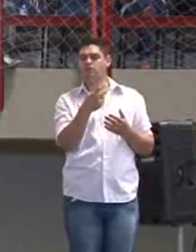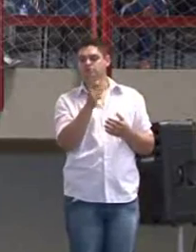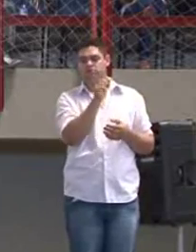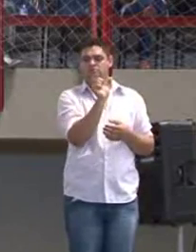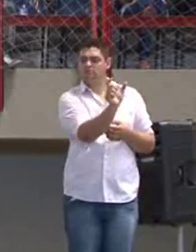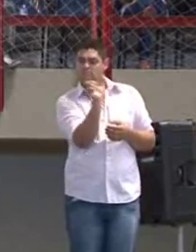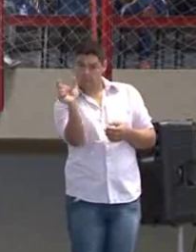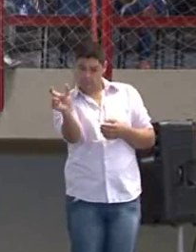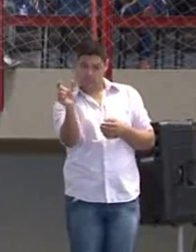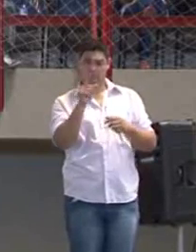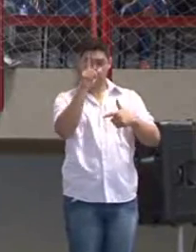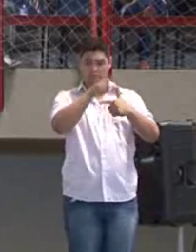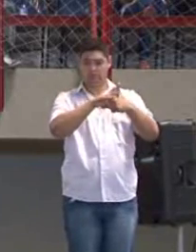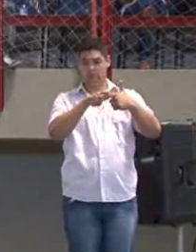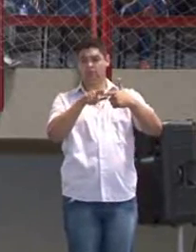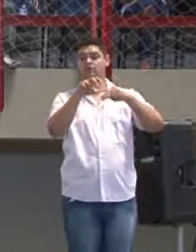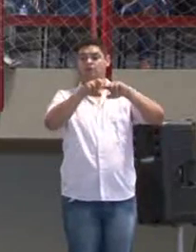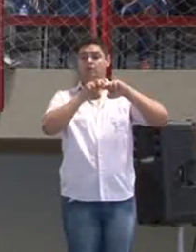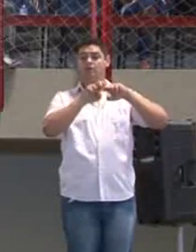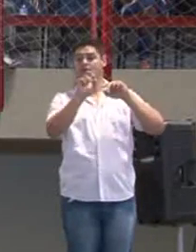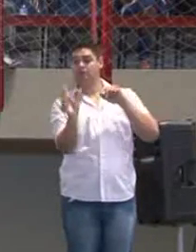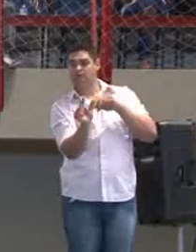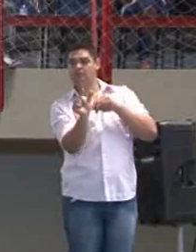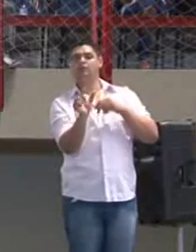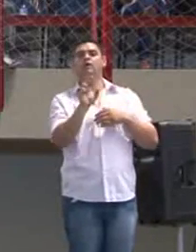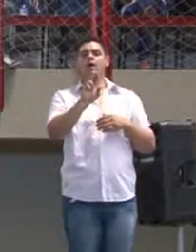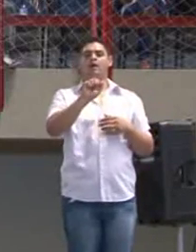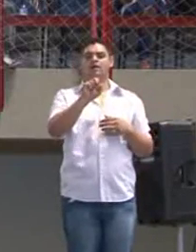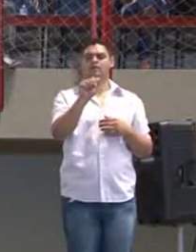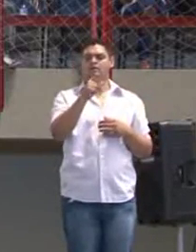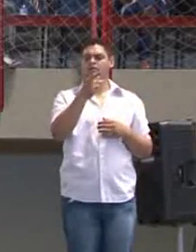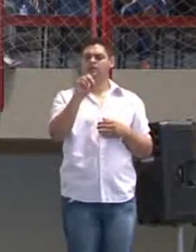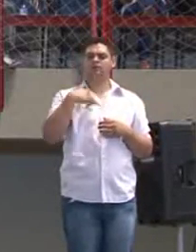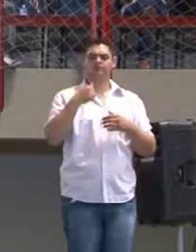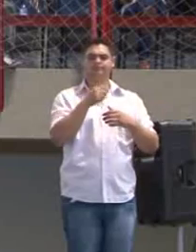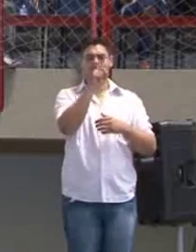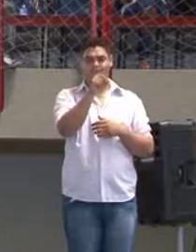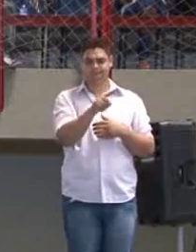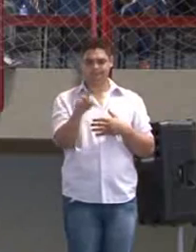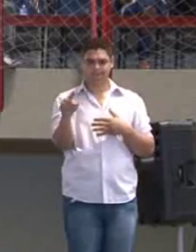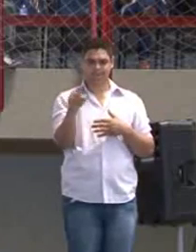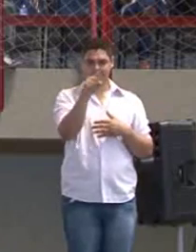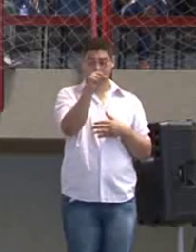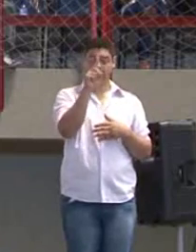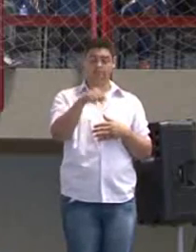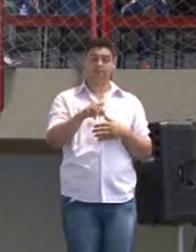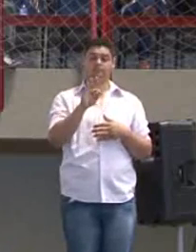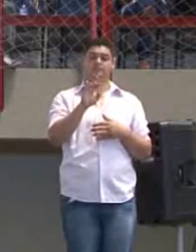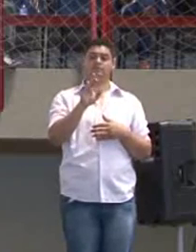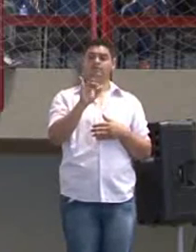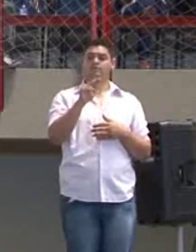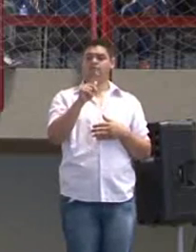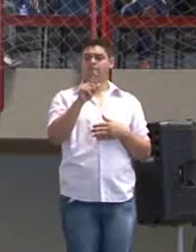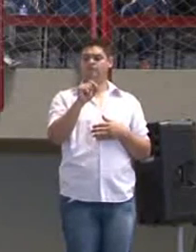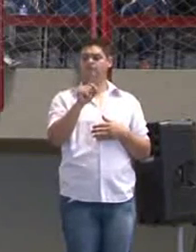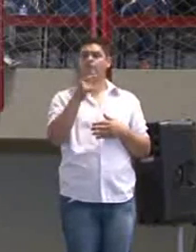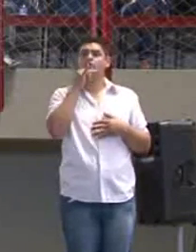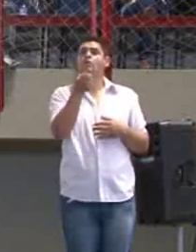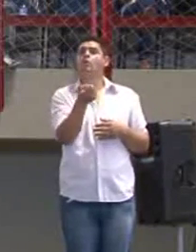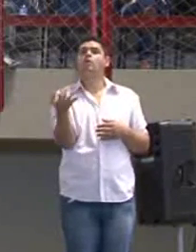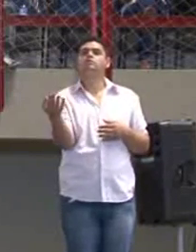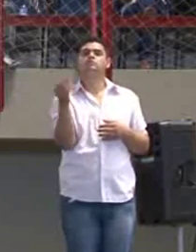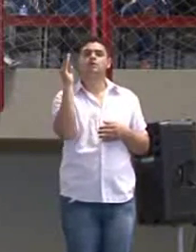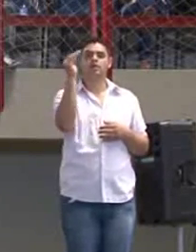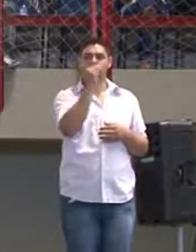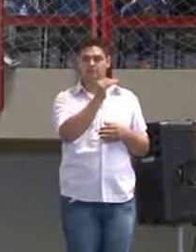valores, você tem o que a gente chama de razão. E no triângulo retângulo tem uma coisa legal, tem uma coisa especial. Pessoal, quantos lados tem